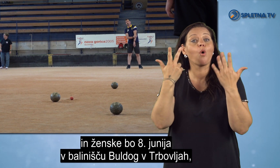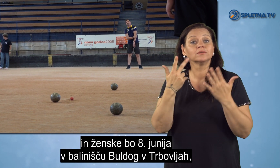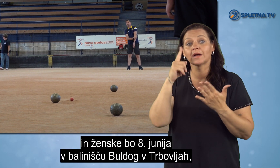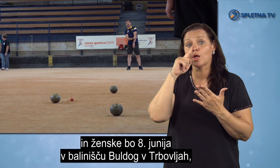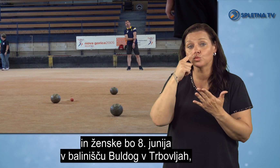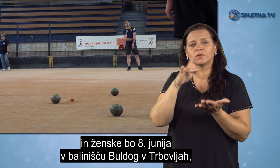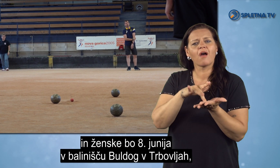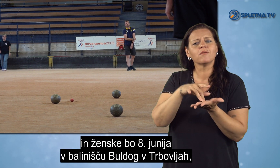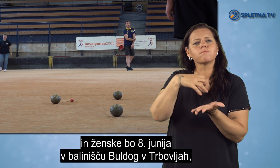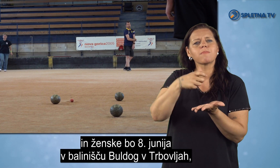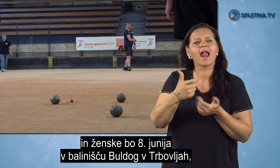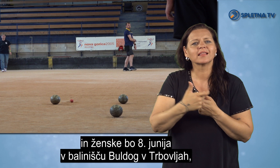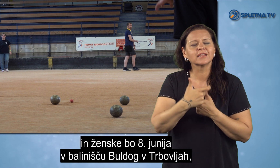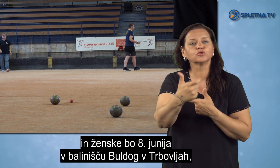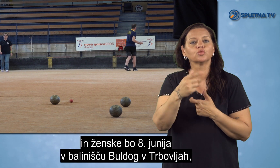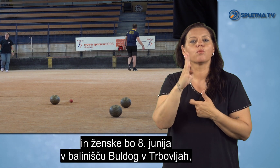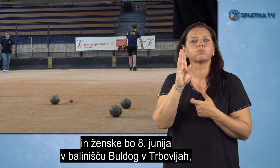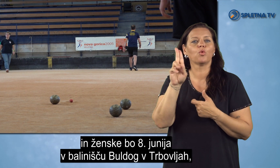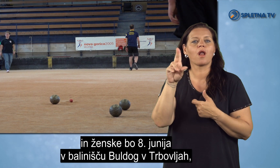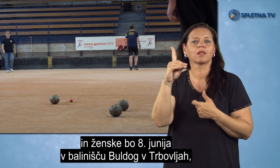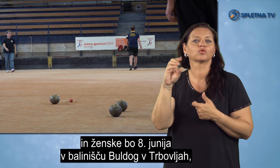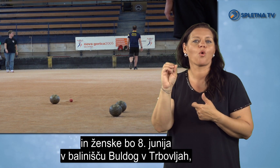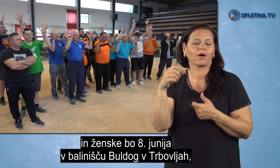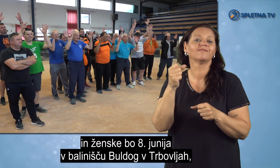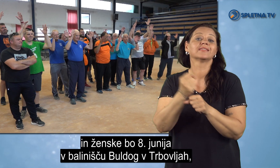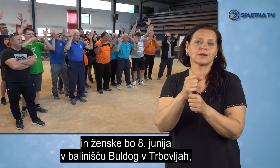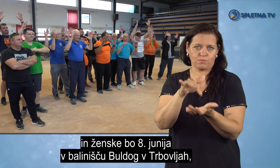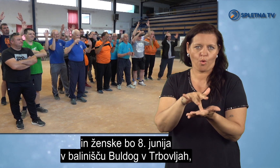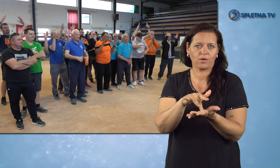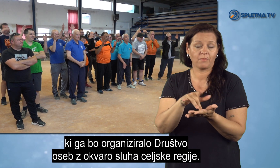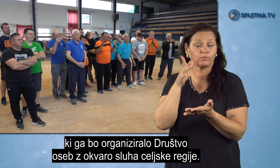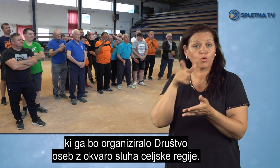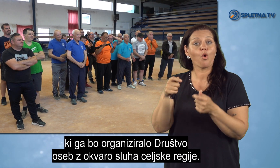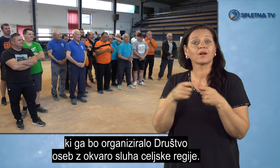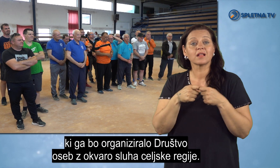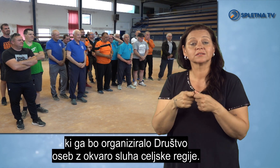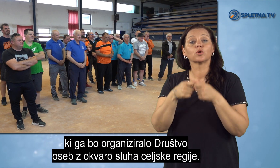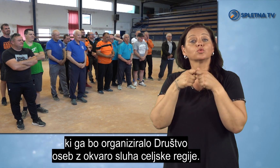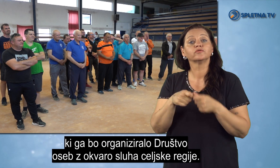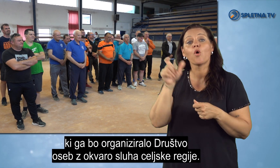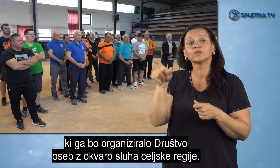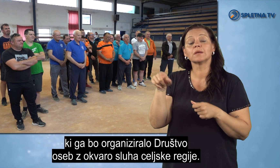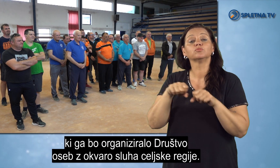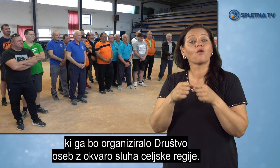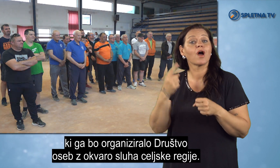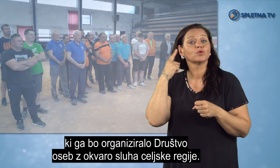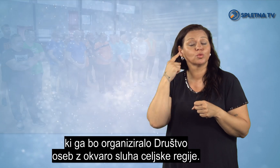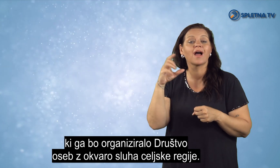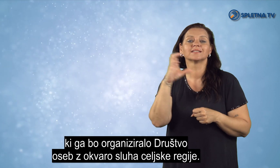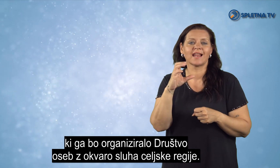8. junija v balinišču Buldog v Trbovljah, ki ga bo organiziralo Društvo oseb z okvaro sluha